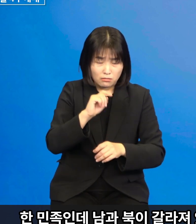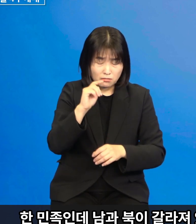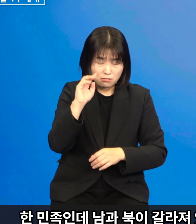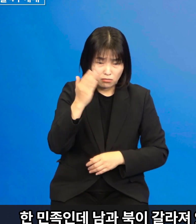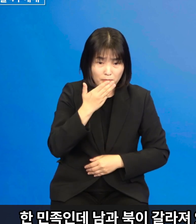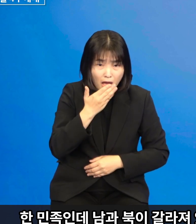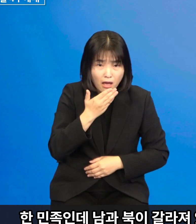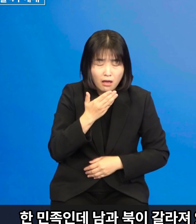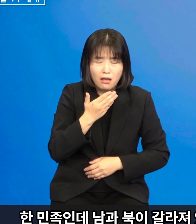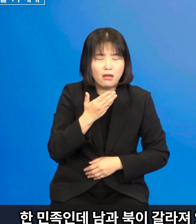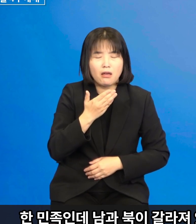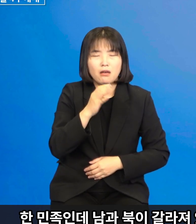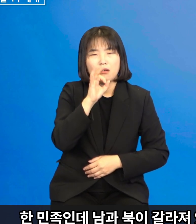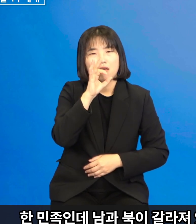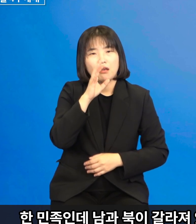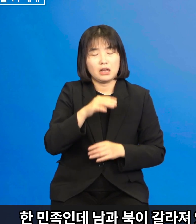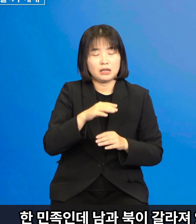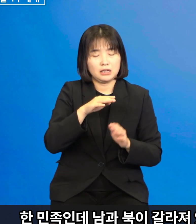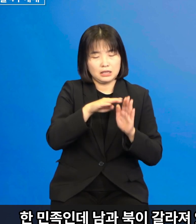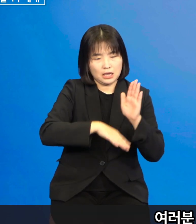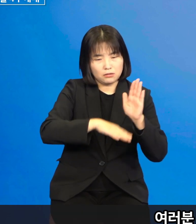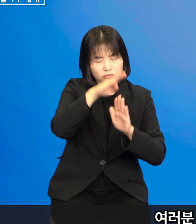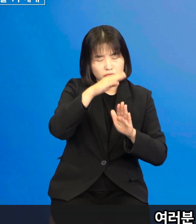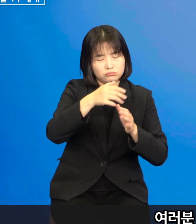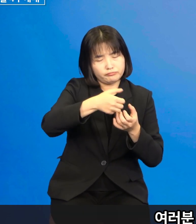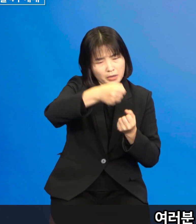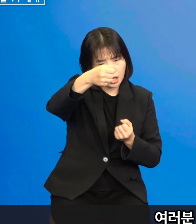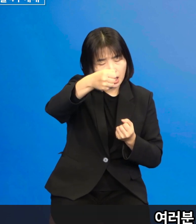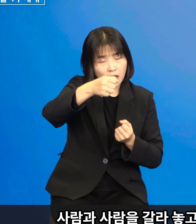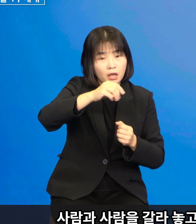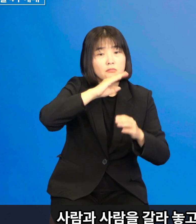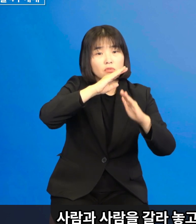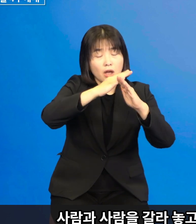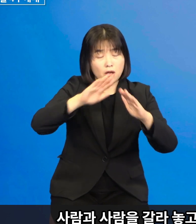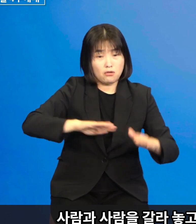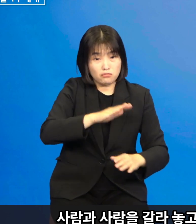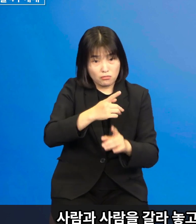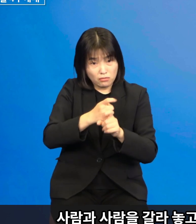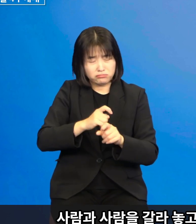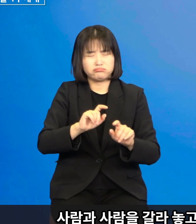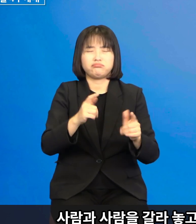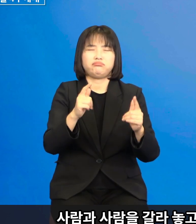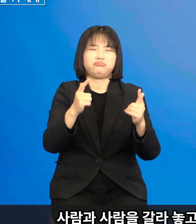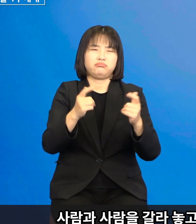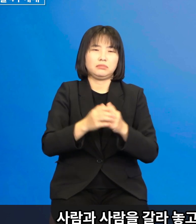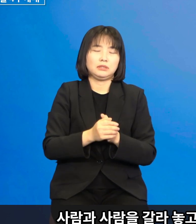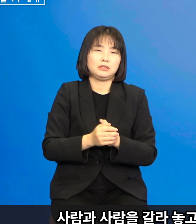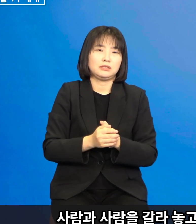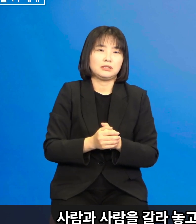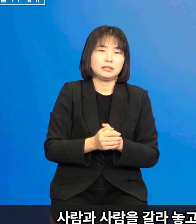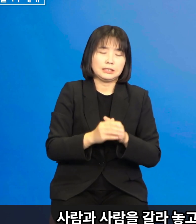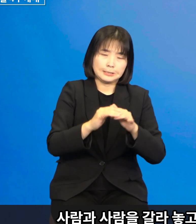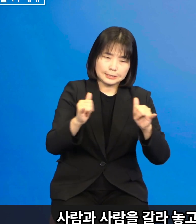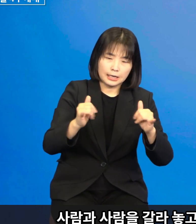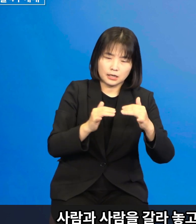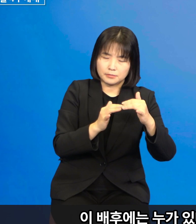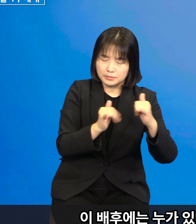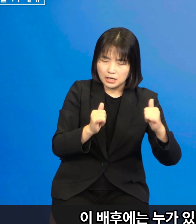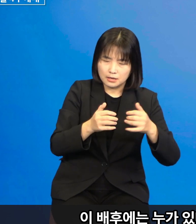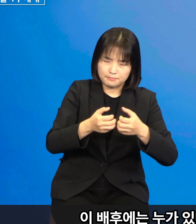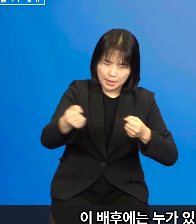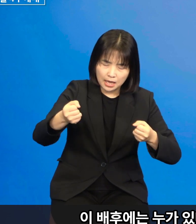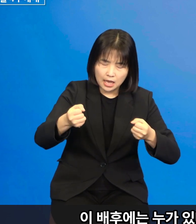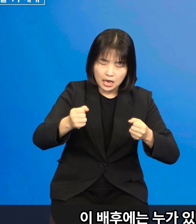북이 갈라져 있습니다. 북한이 우리의 원수입니까? 여러분 그렇지 않죠. 사람과 사람 갈라놓고 나라와 나라를 갈라놓게 하는